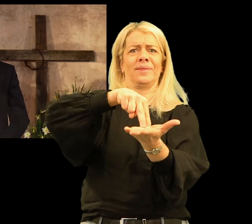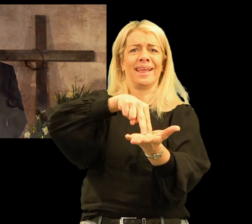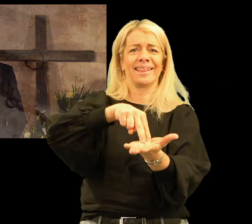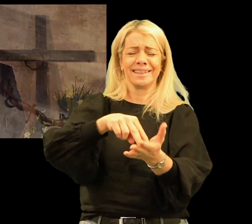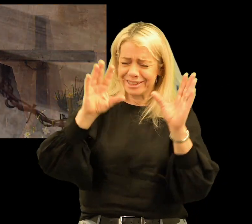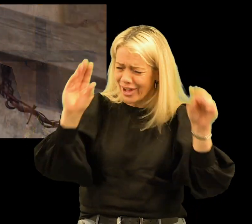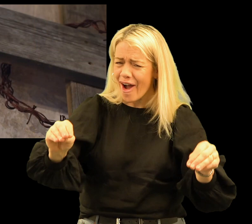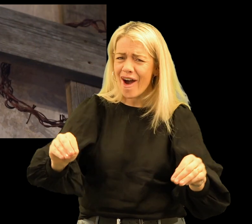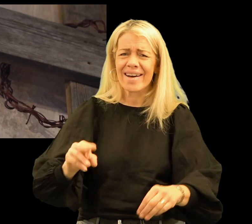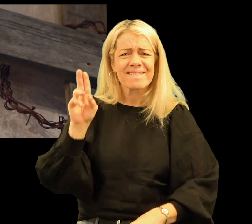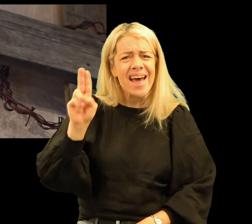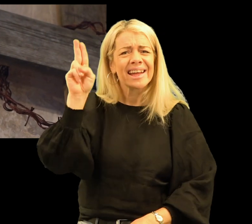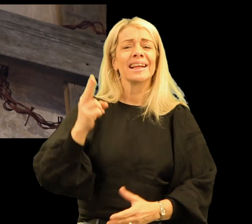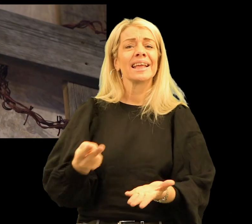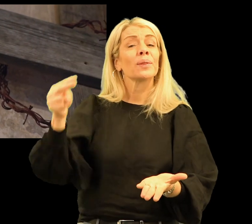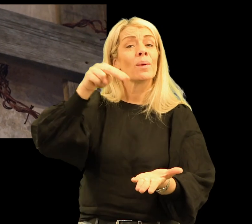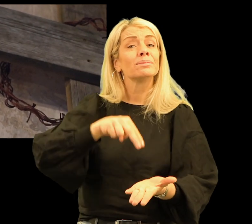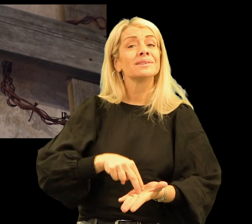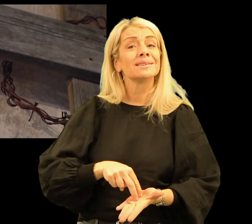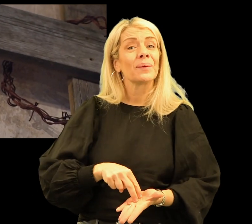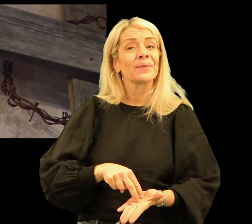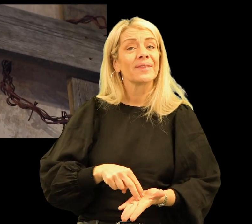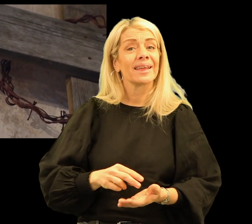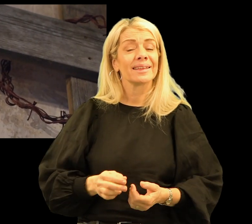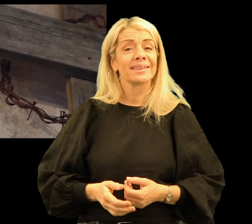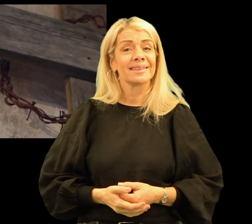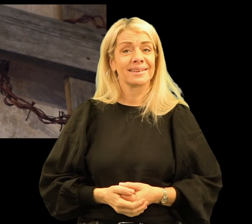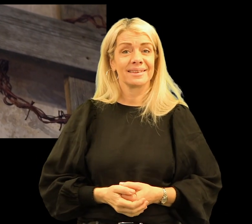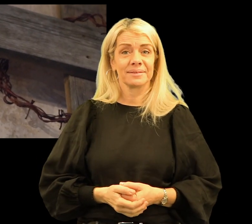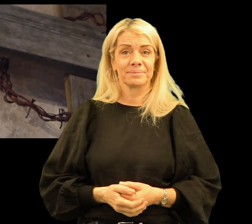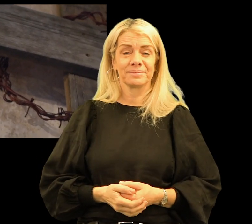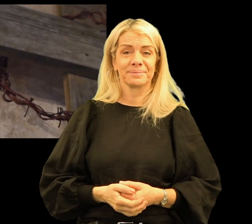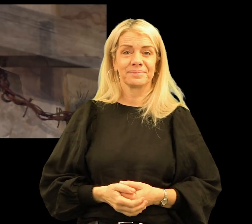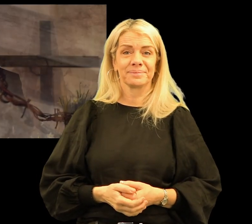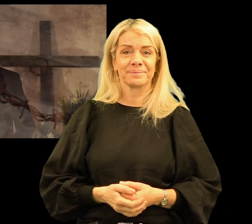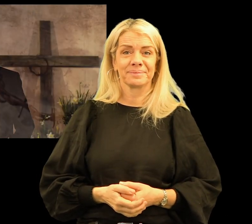uppstånden. Ja, han är sannerligen uppstånden.